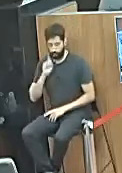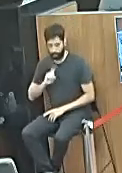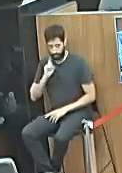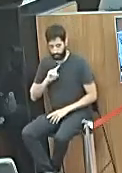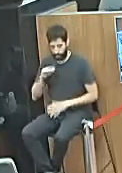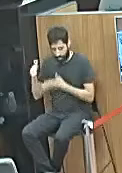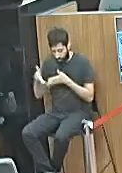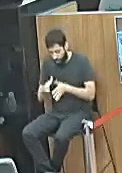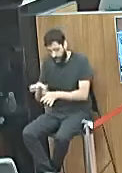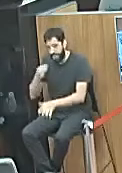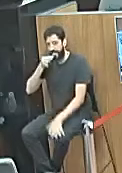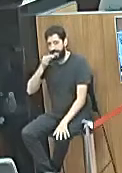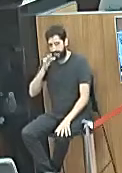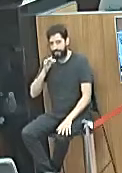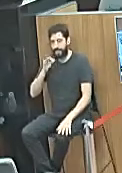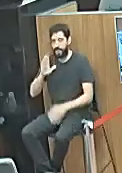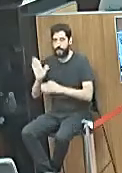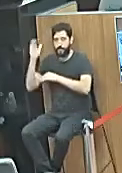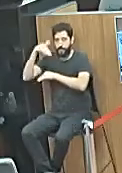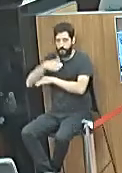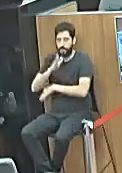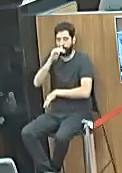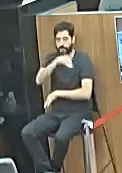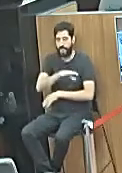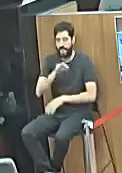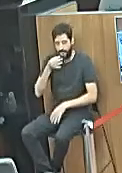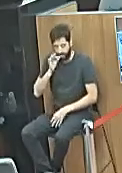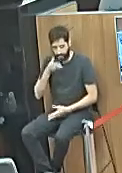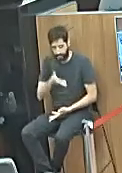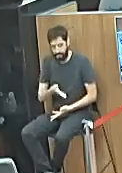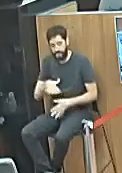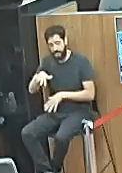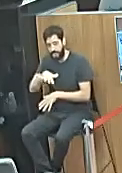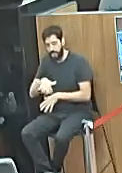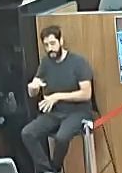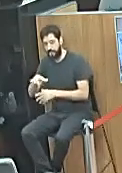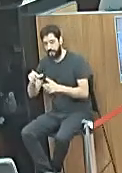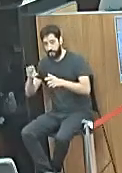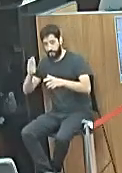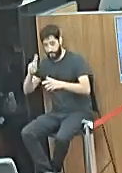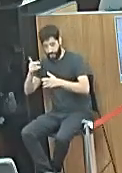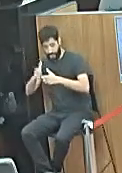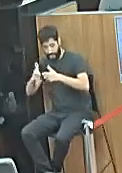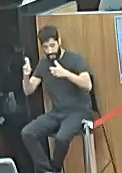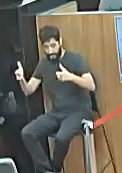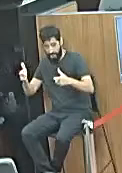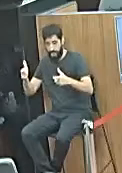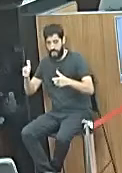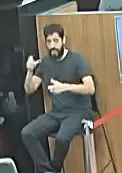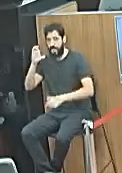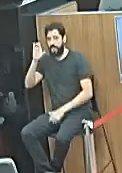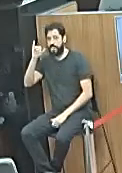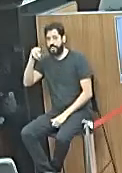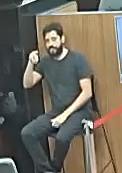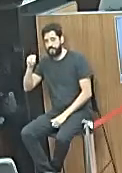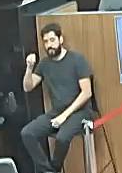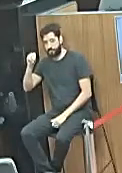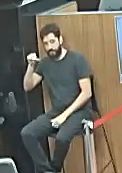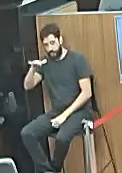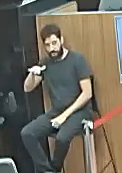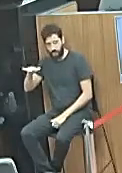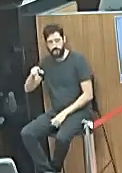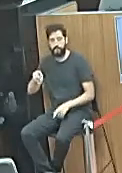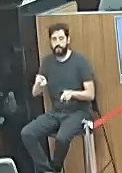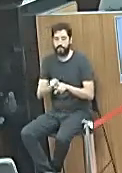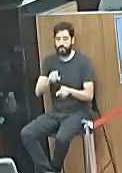rota do café dentro do circuito montanhas cafeeiro de minas na região da grande bh que é a serra do cipó e também a rota capitão